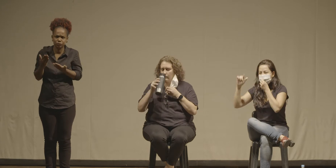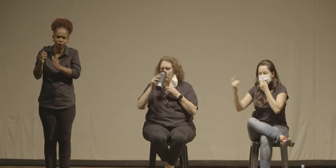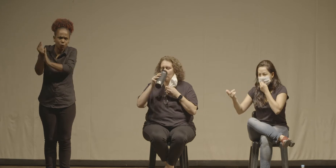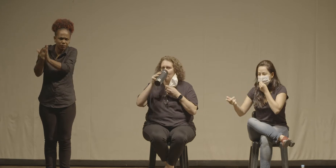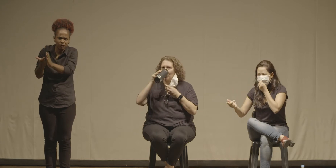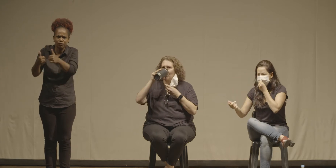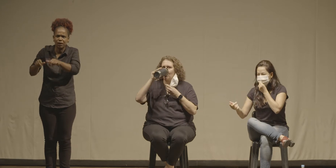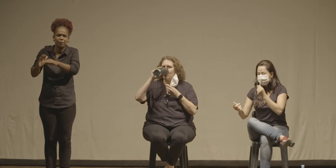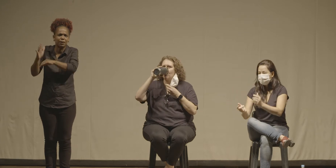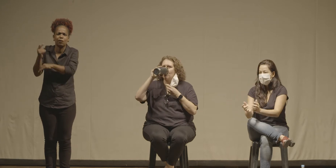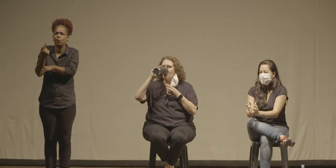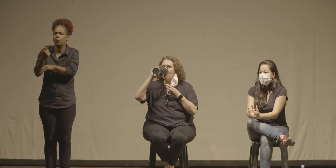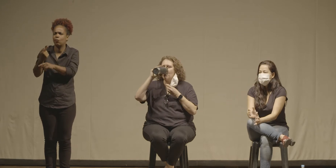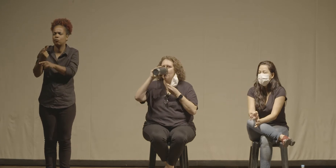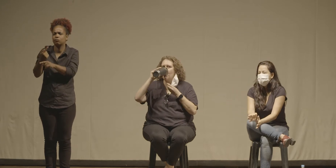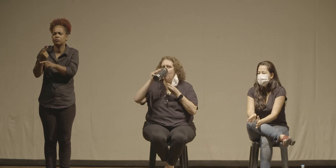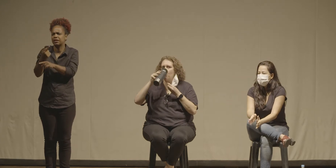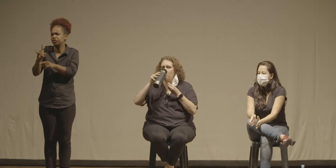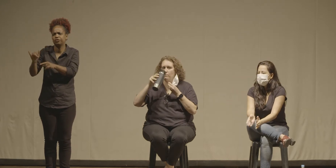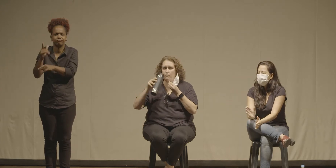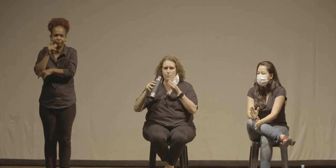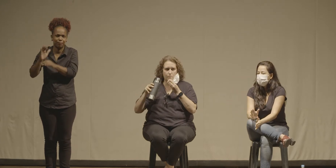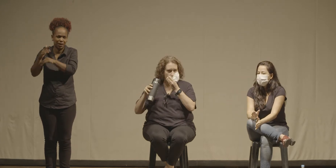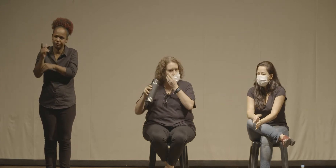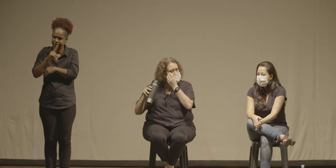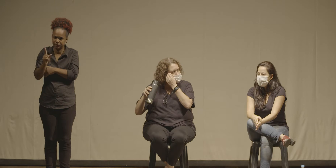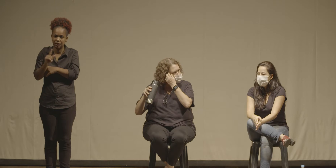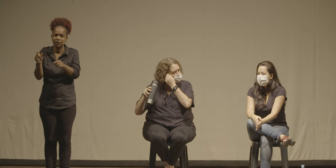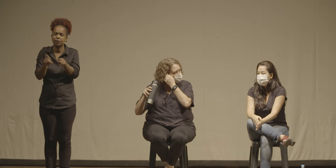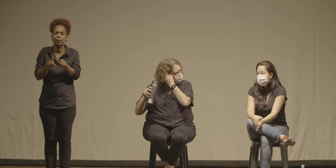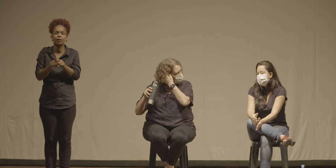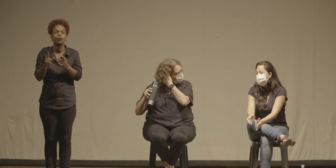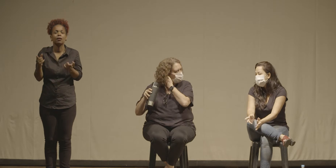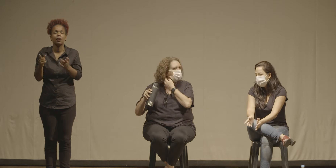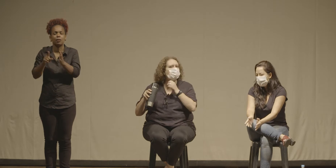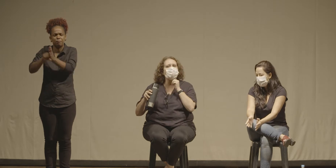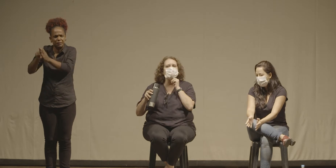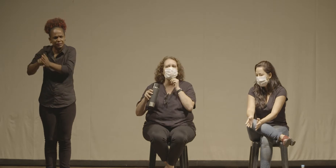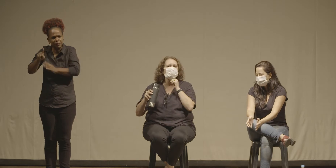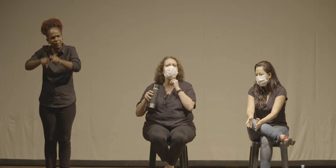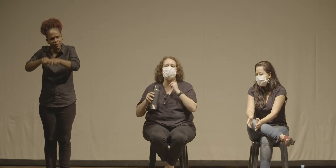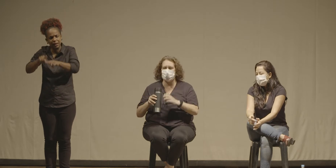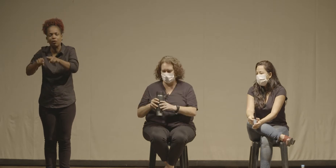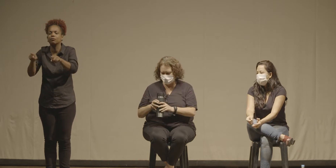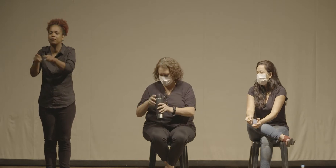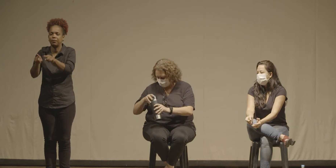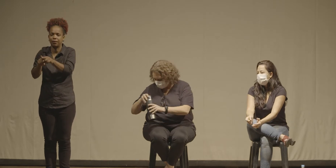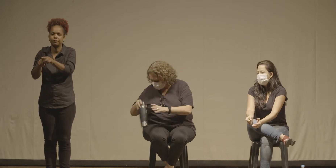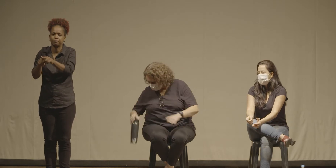ficar mais de uma semana. Essa uma semana incluiu também a pesquisa do material.